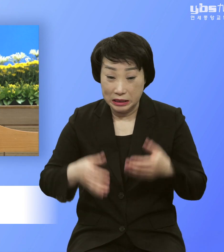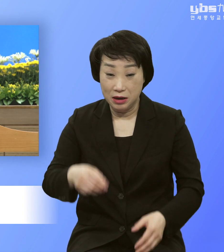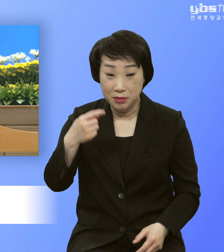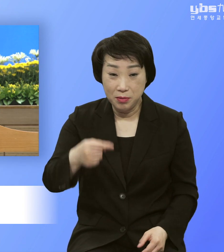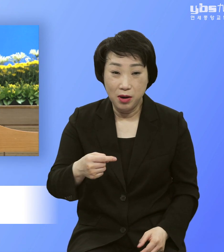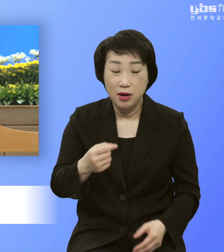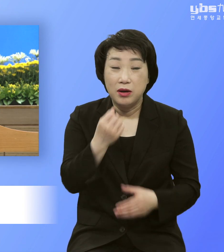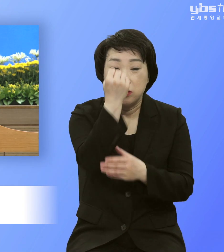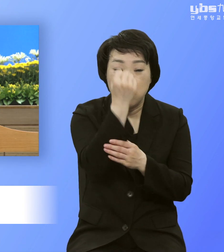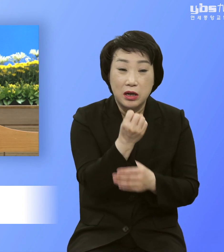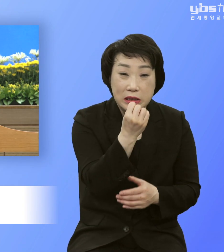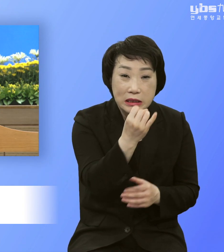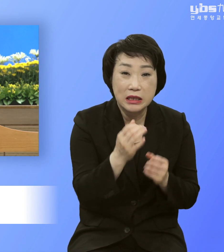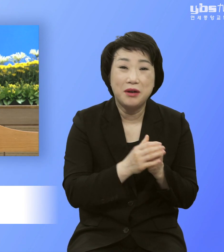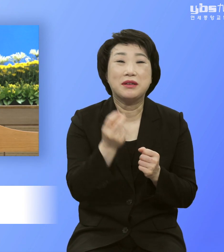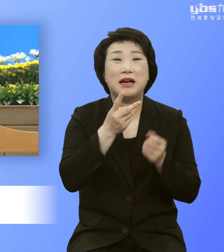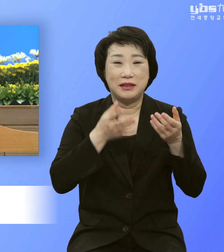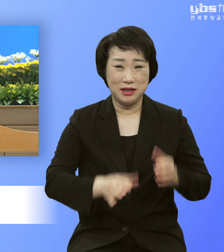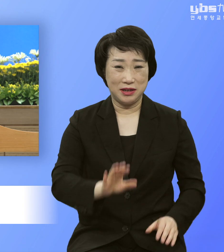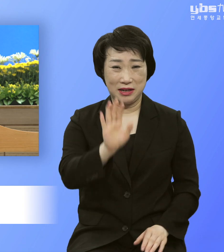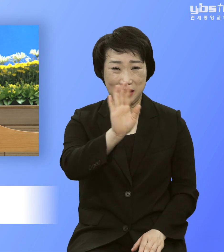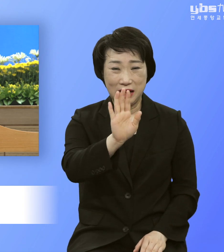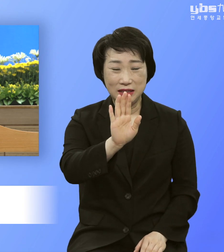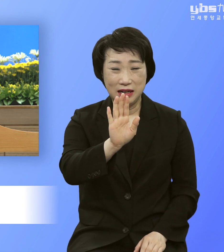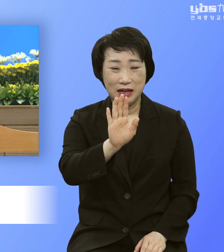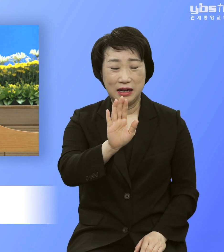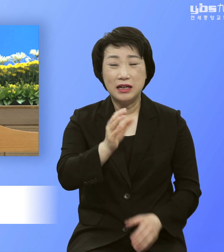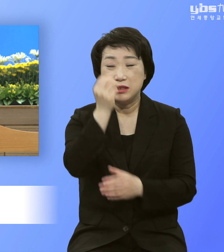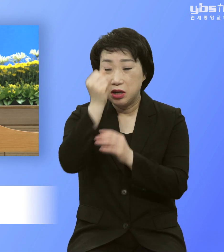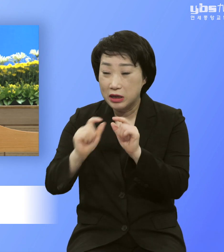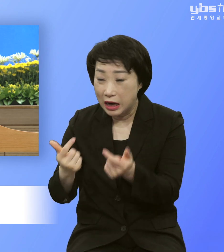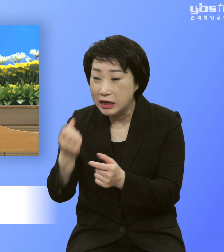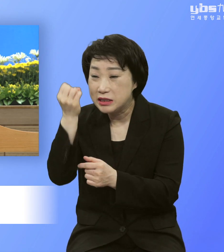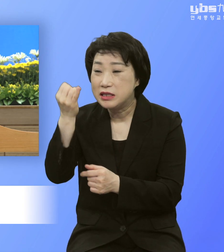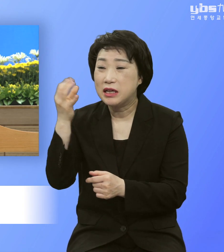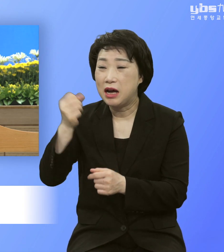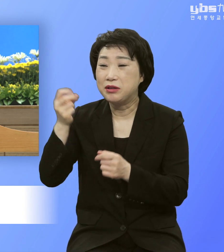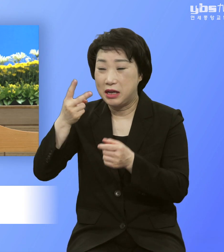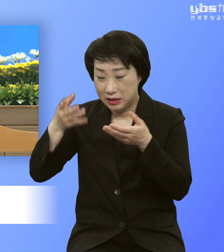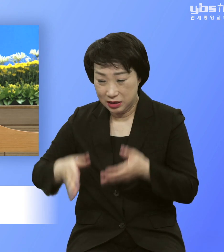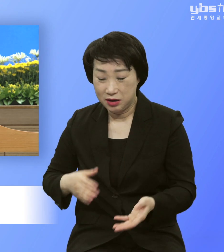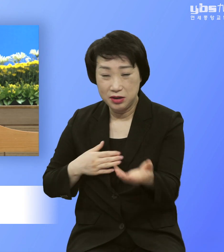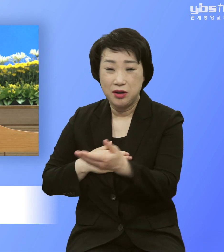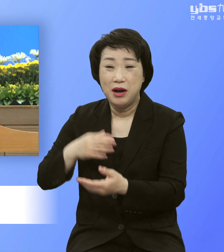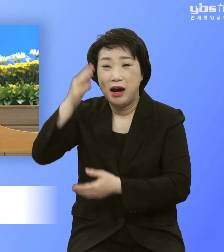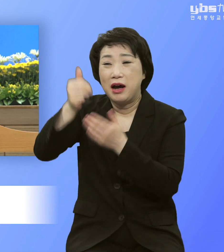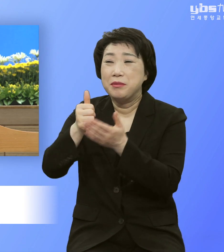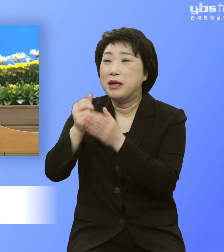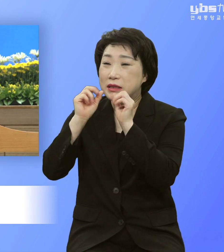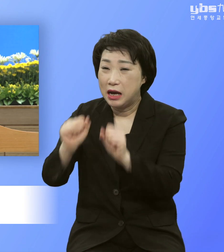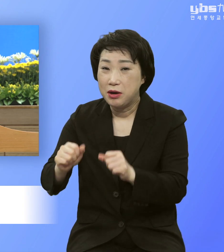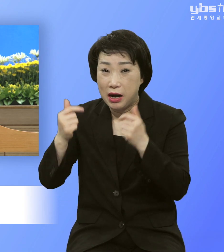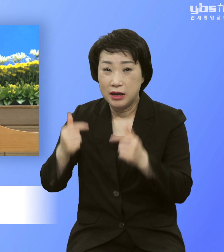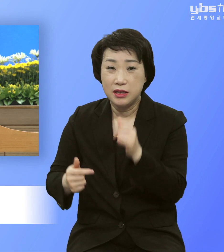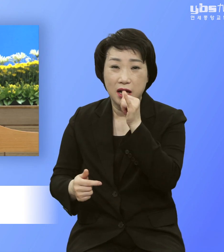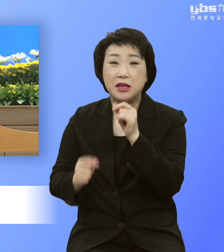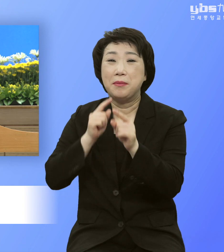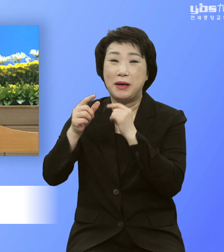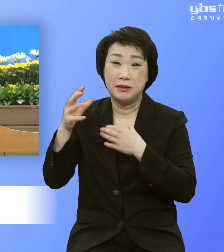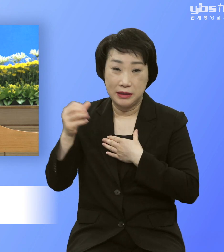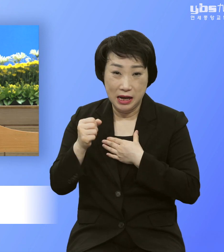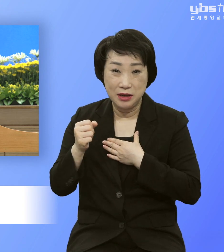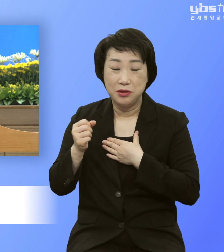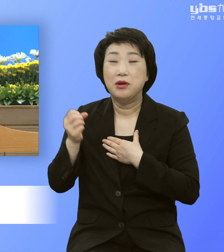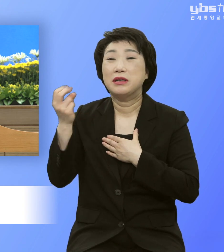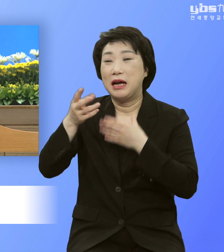것이 썩어질 씨로 된 것이 아니요 썩지 아니할 씨로 된 것이니 하나님의 살아있고 항상